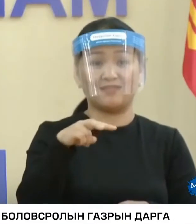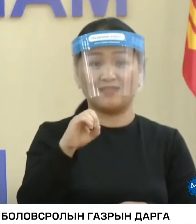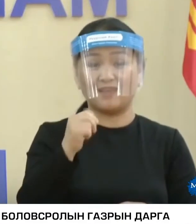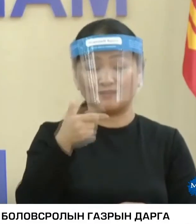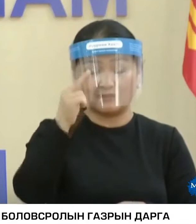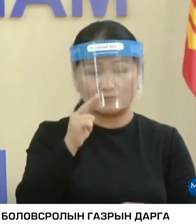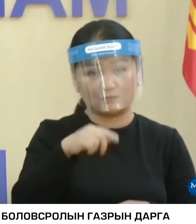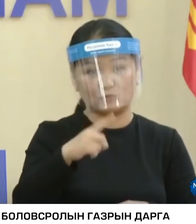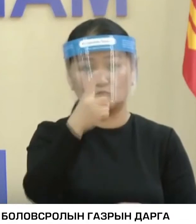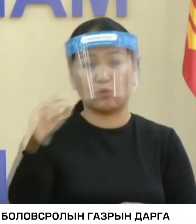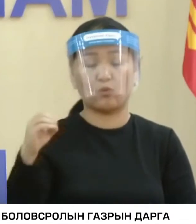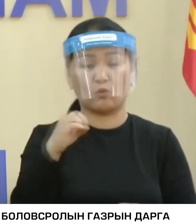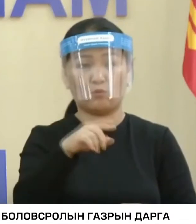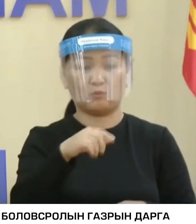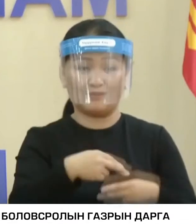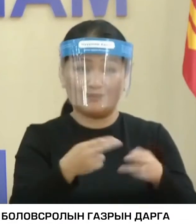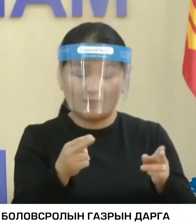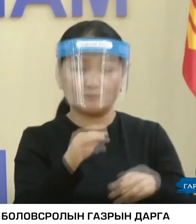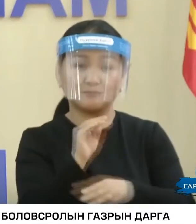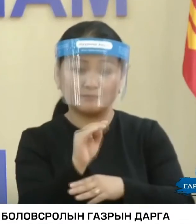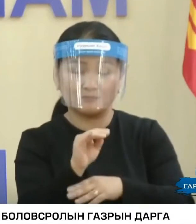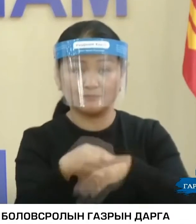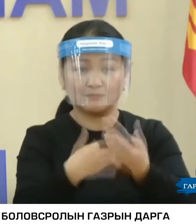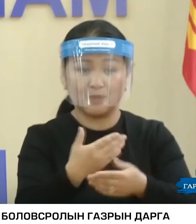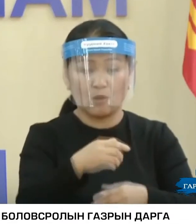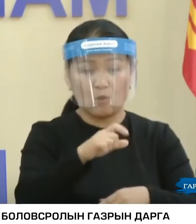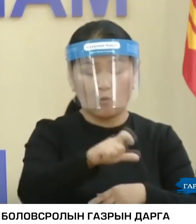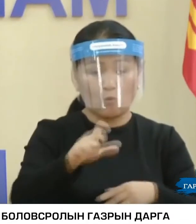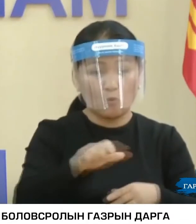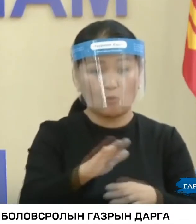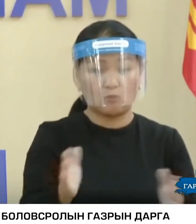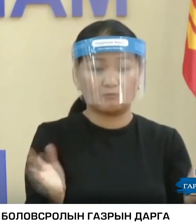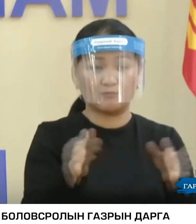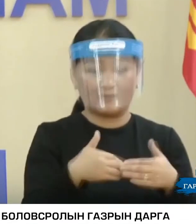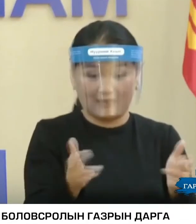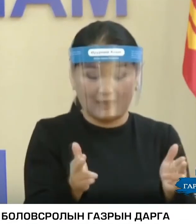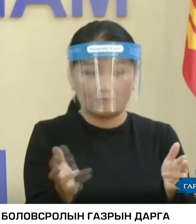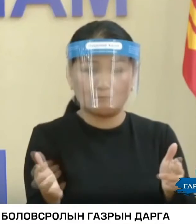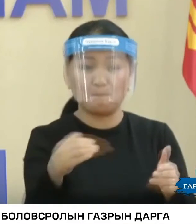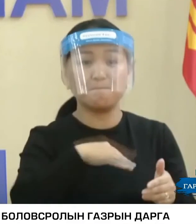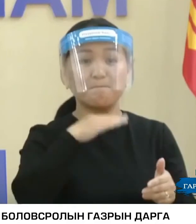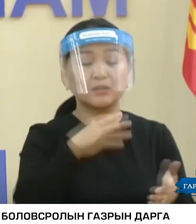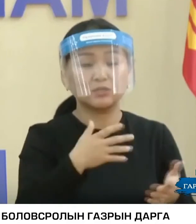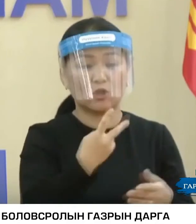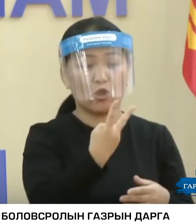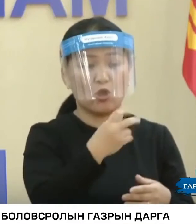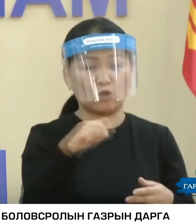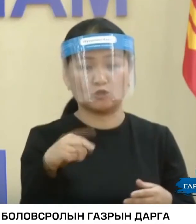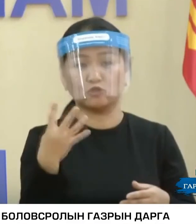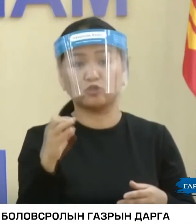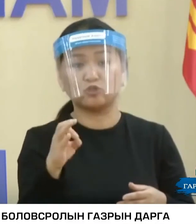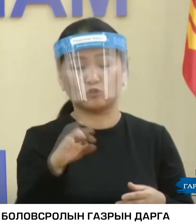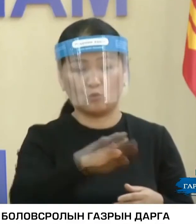хэлбрээр оюутнд хүргэж, танхимын багтаамжаас нь хамааран семинар лаборатори хэрэглэх хичээлийг 20-40 хүртэлх